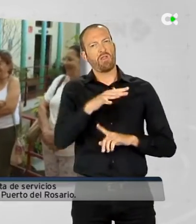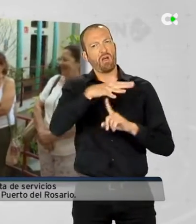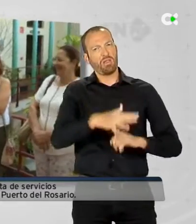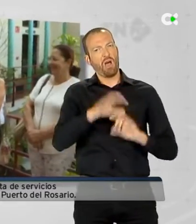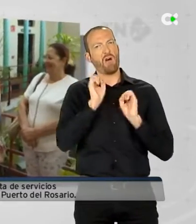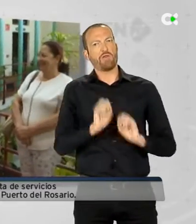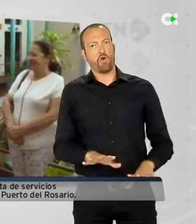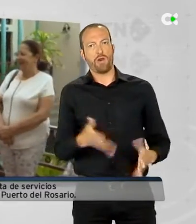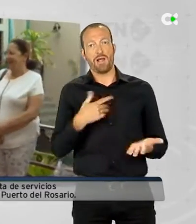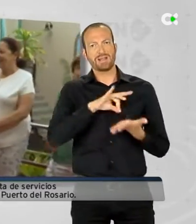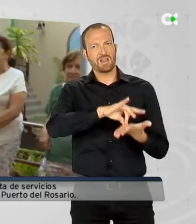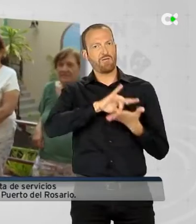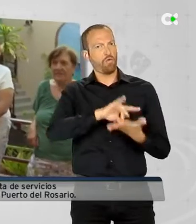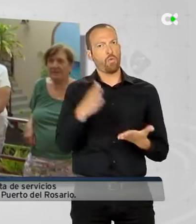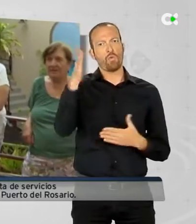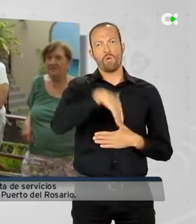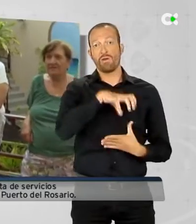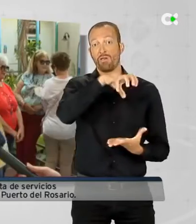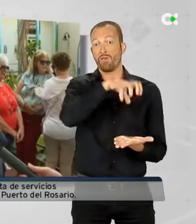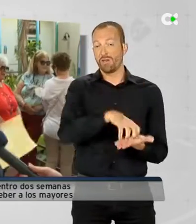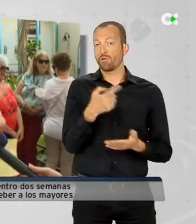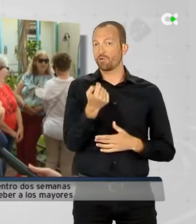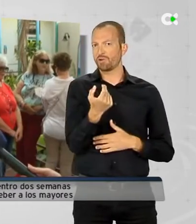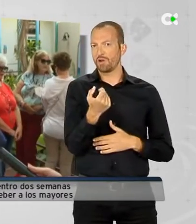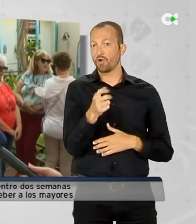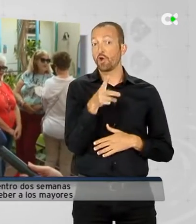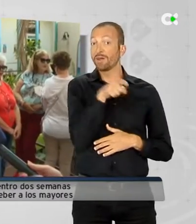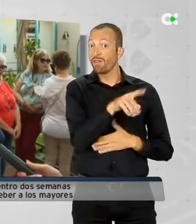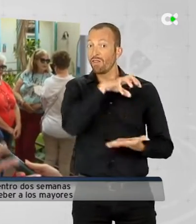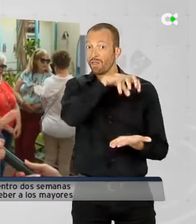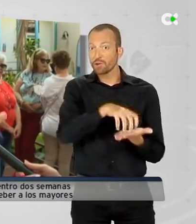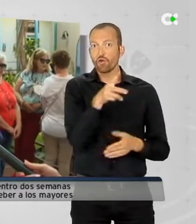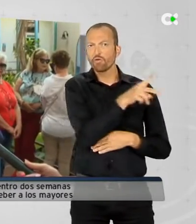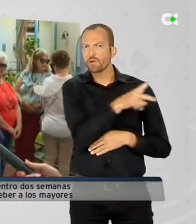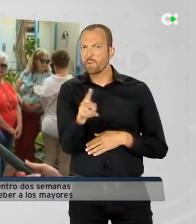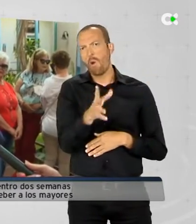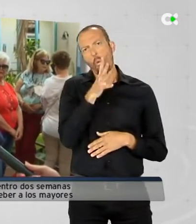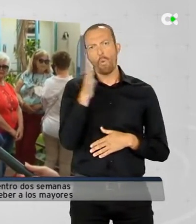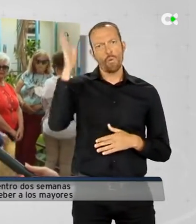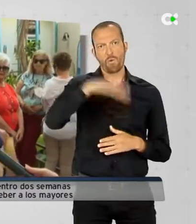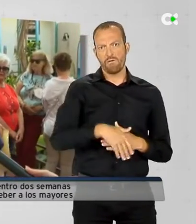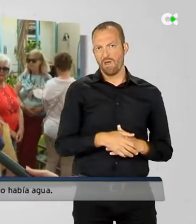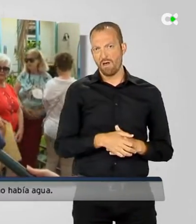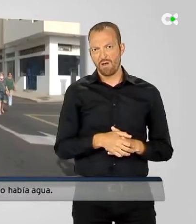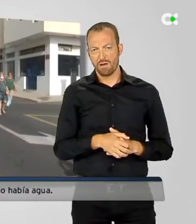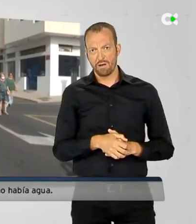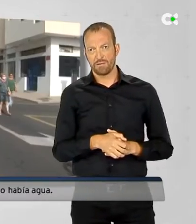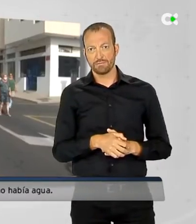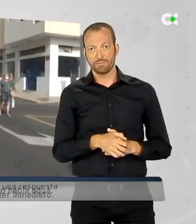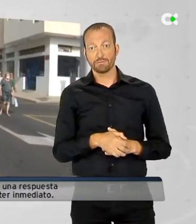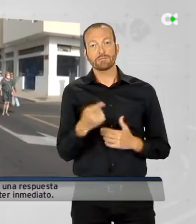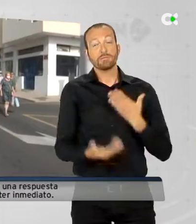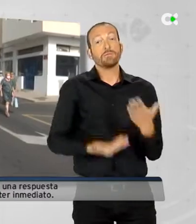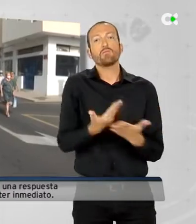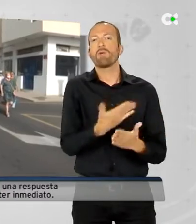de servicios en el centro de Puerto del Rosario. Tuvieron el centro 2 semanas sin darle de beber a los mayores porque no había agua.